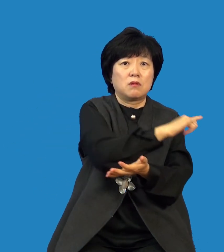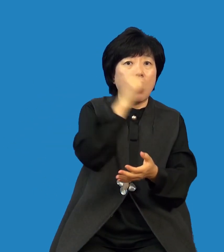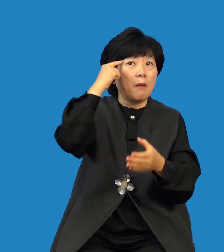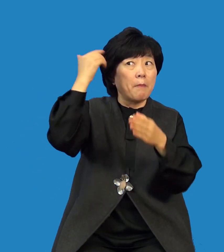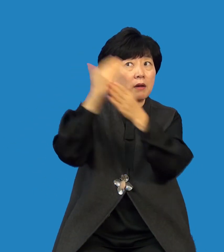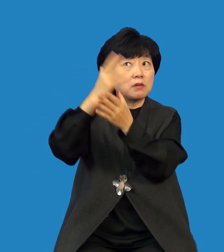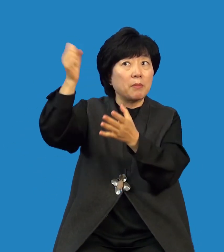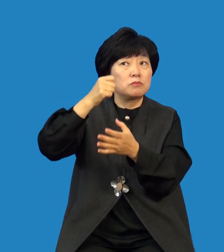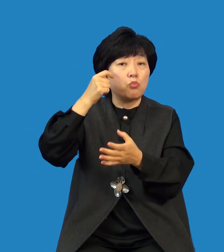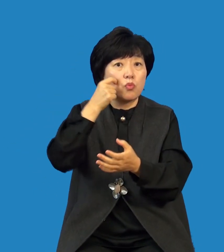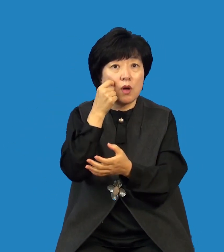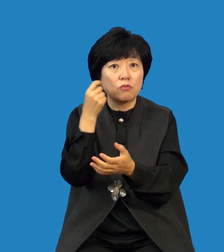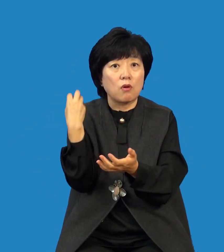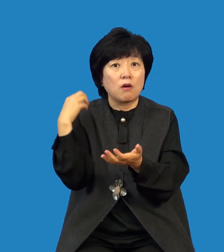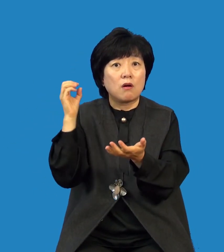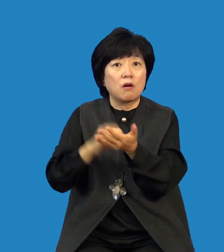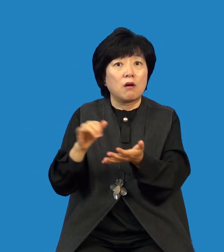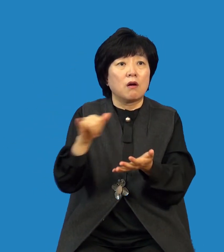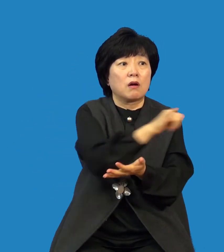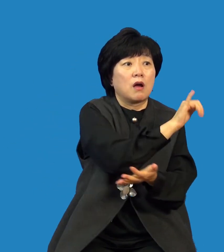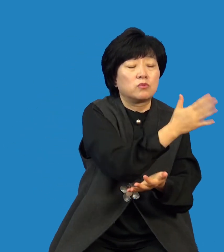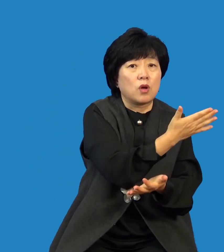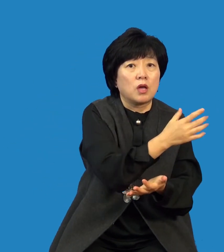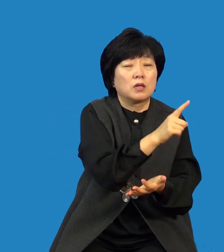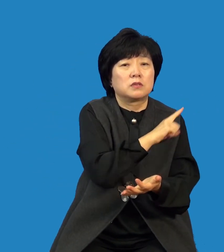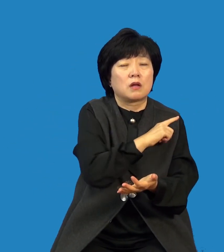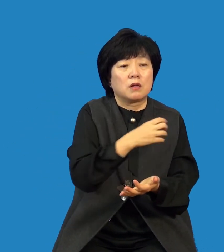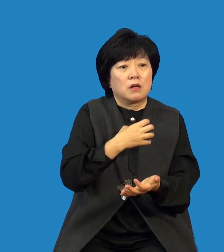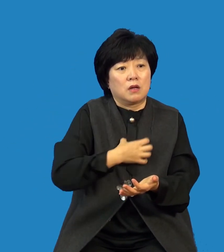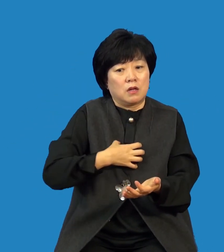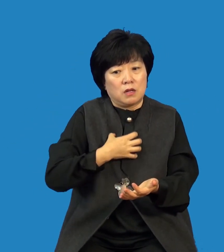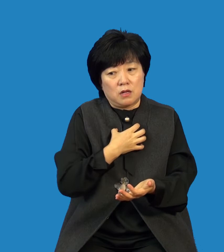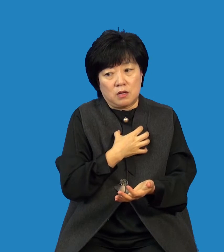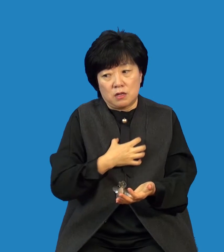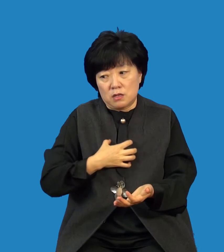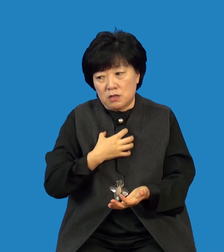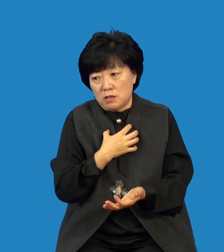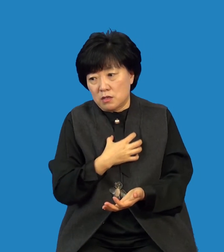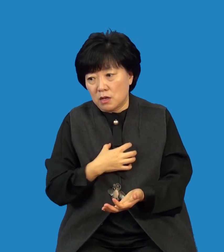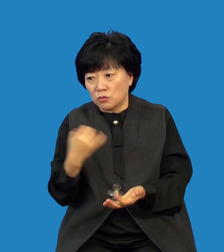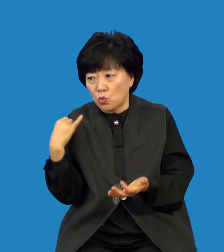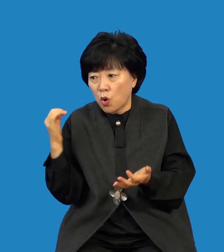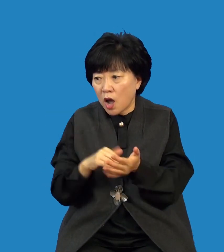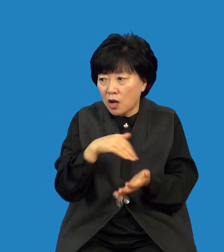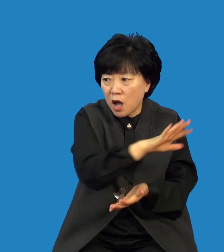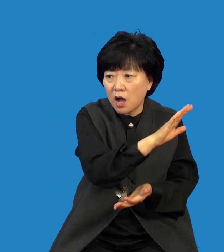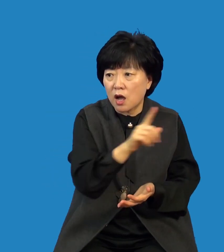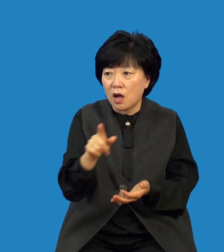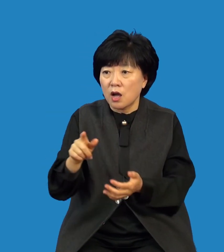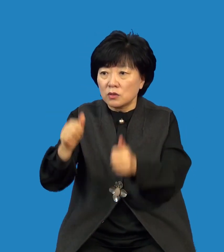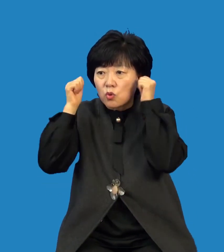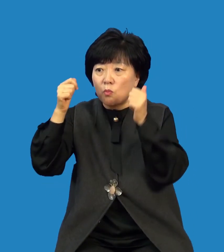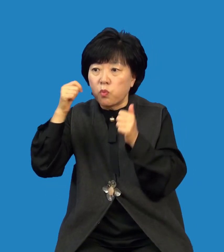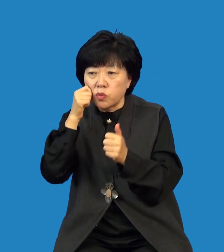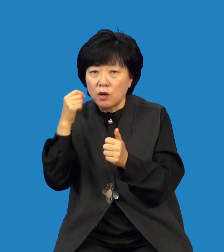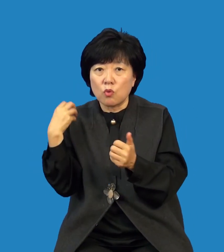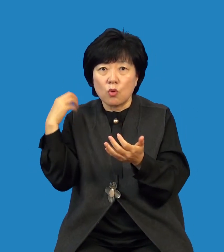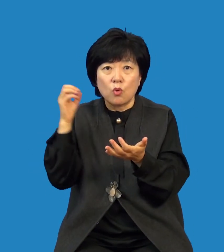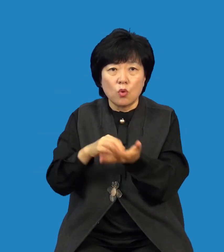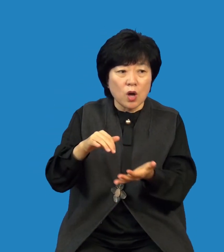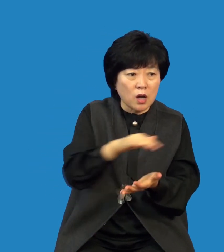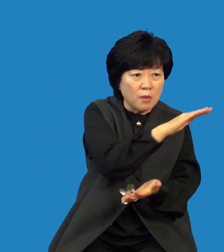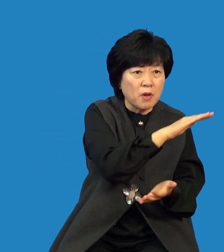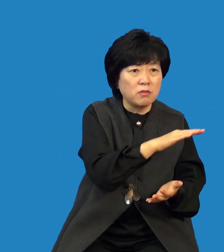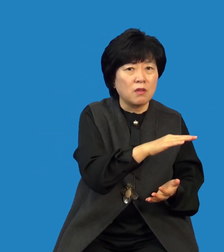딱 떠오르는데 그 중에 가장 큰 위기는 뭐냐면 쪽팔림. 이거를 돌아가서 내가 부모님 얼굴을 어떻게 보고 친구들 얼굴을 어떻게